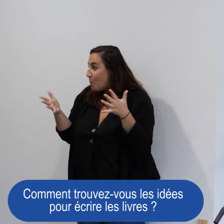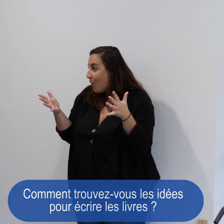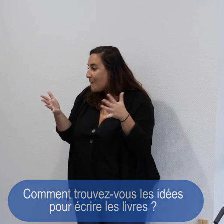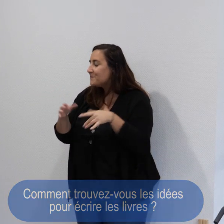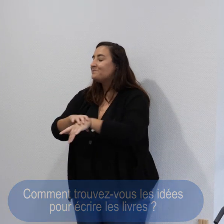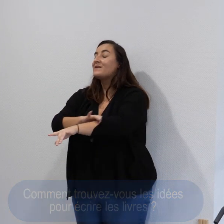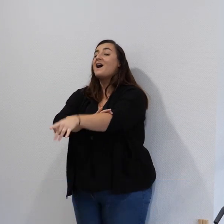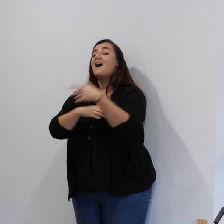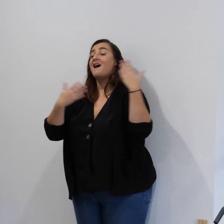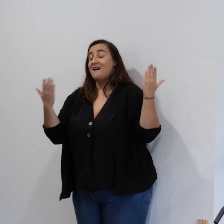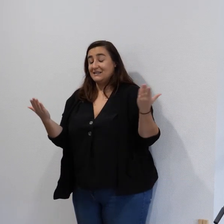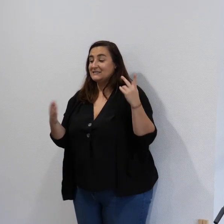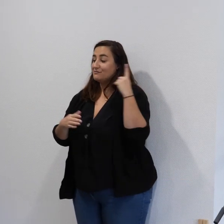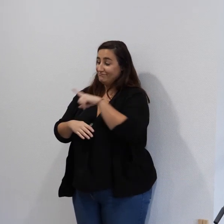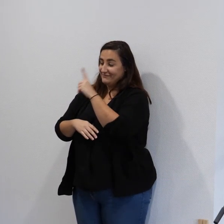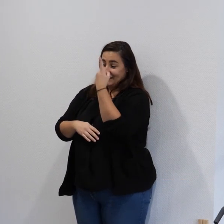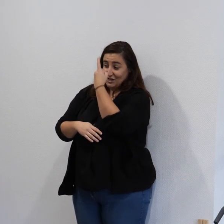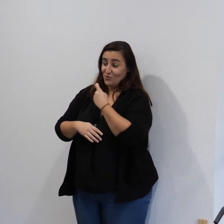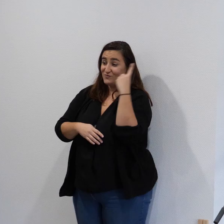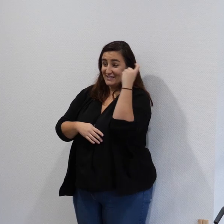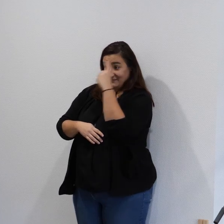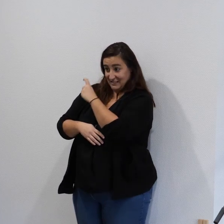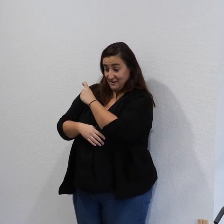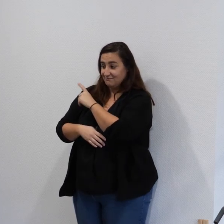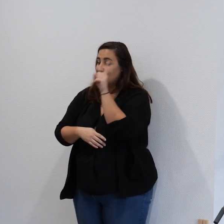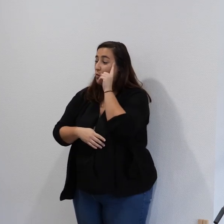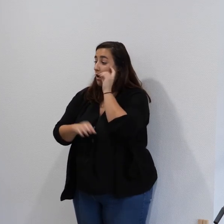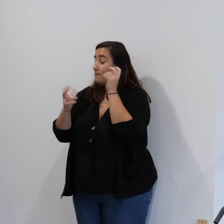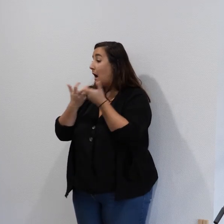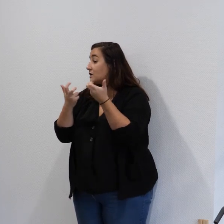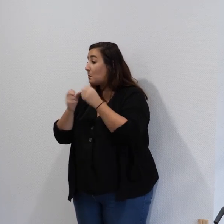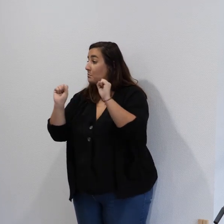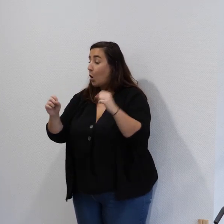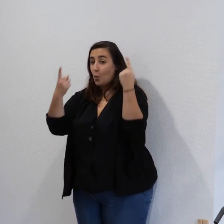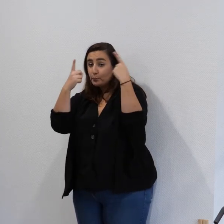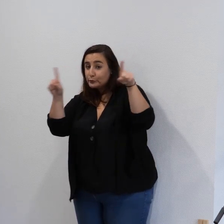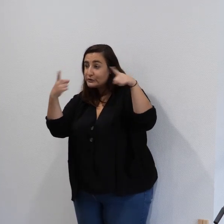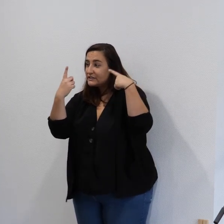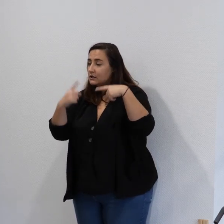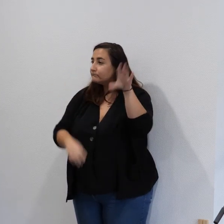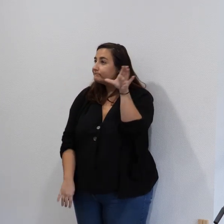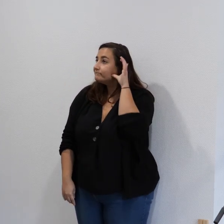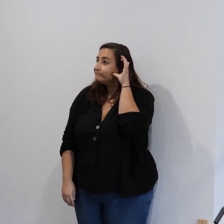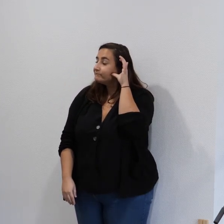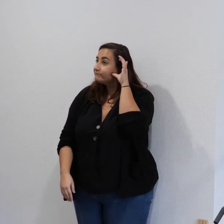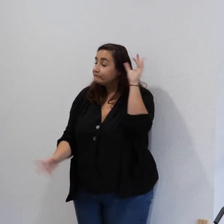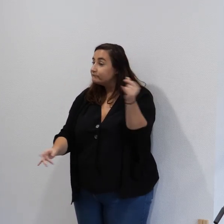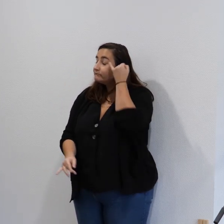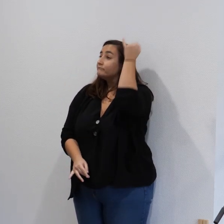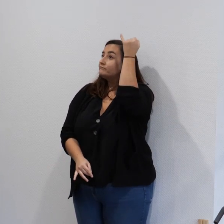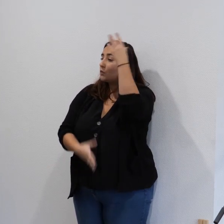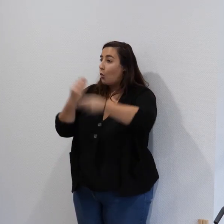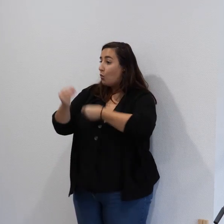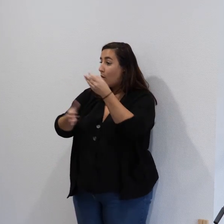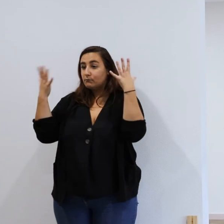Puisque l'inspiration, les idées, elles peuvent venir en écoutant de la musique, en se promenant, en regardant des paysages,